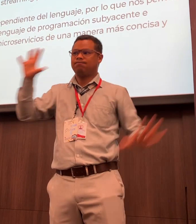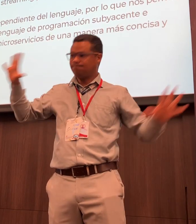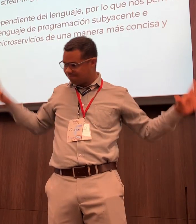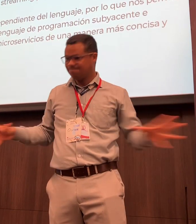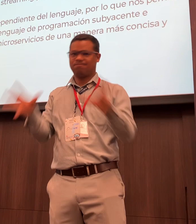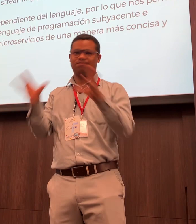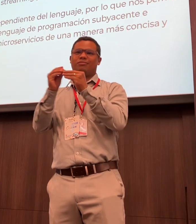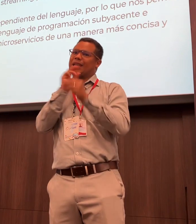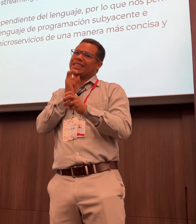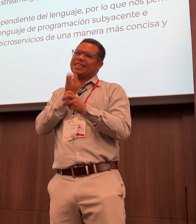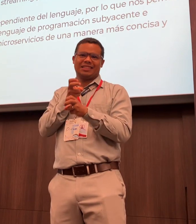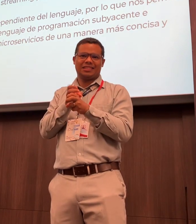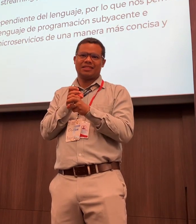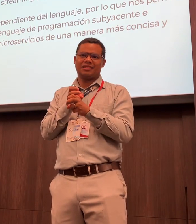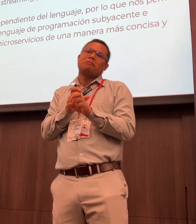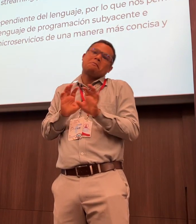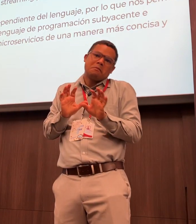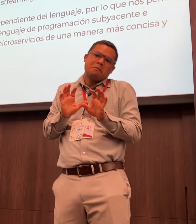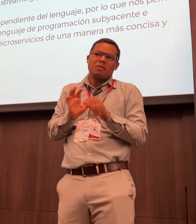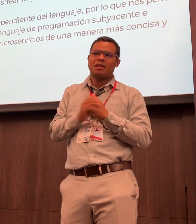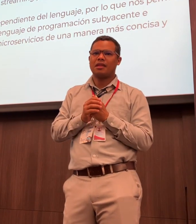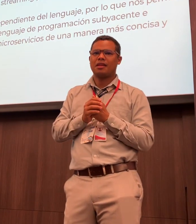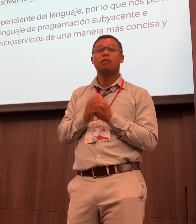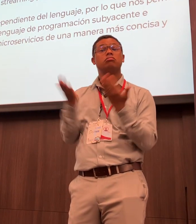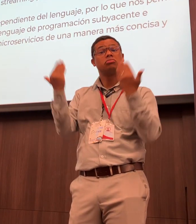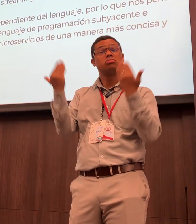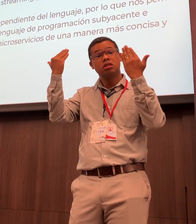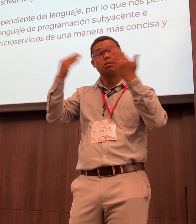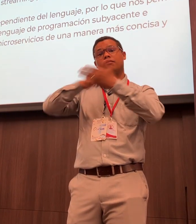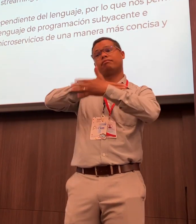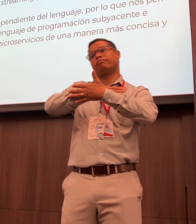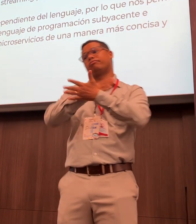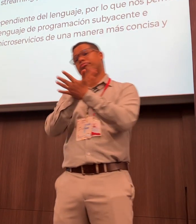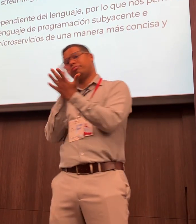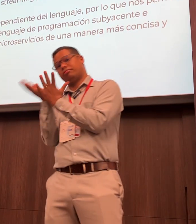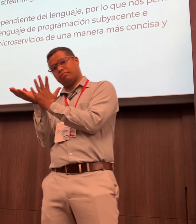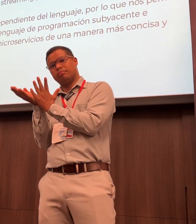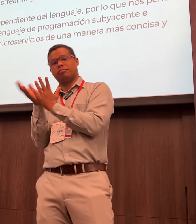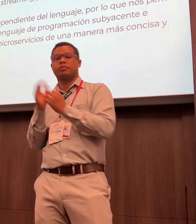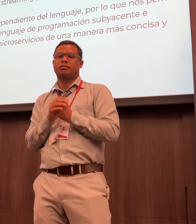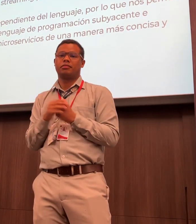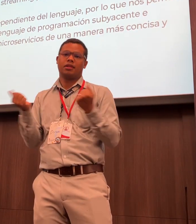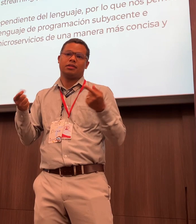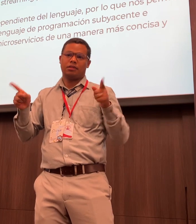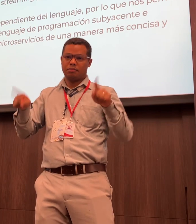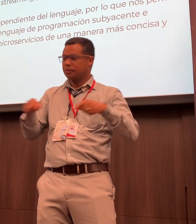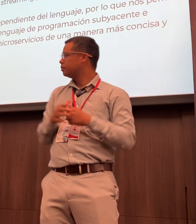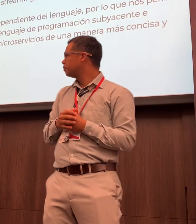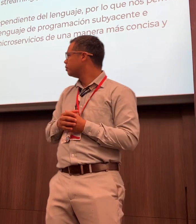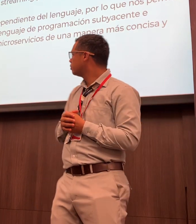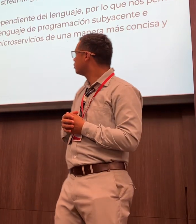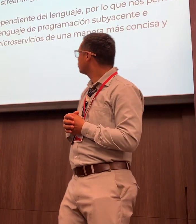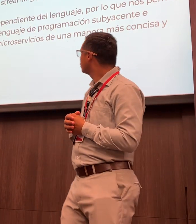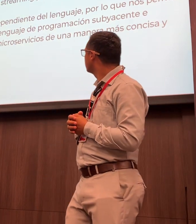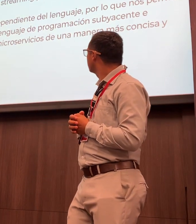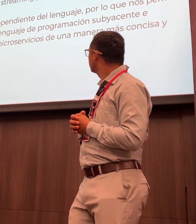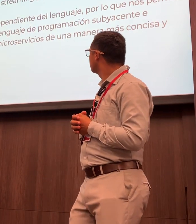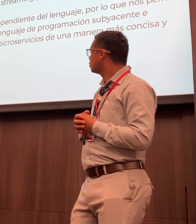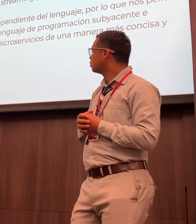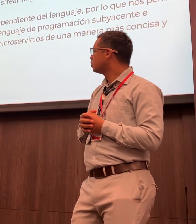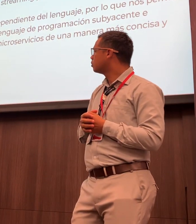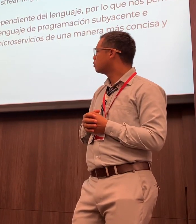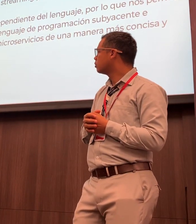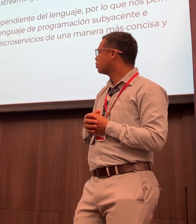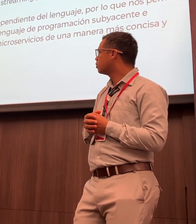Y también nos da los beneficios de tener una single source of truth, porque normalmente lo que pasa es que por ahí,